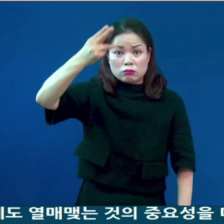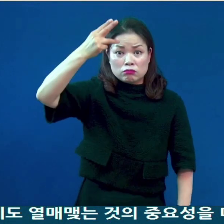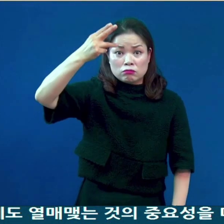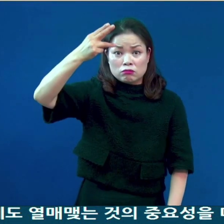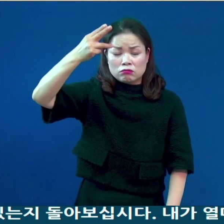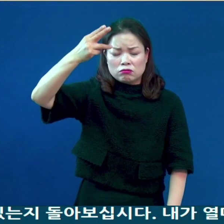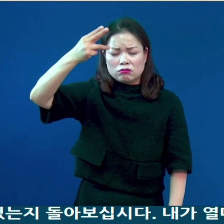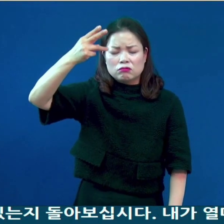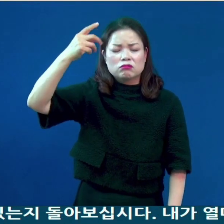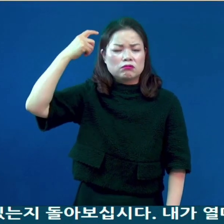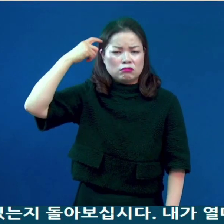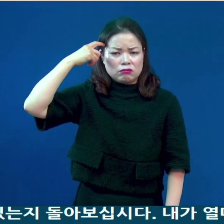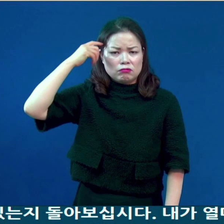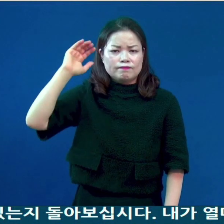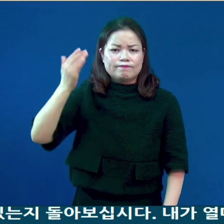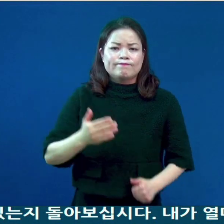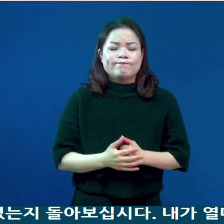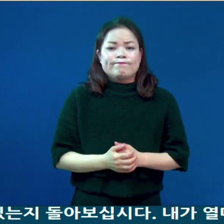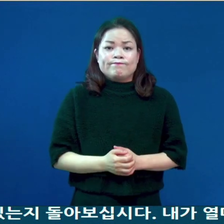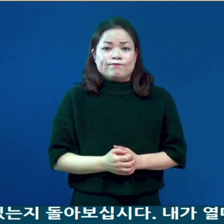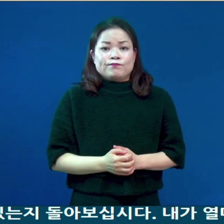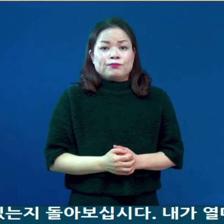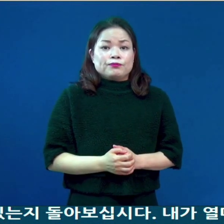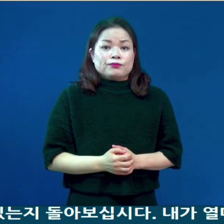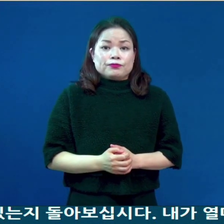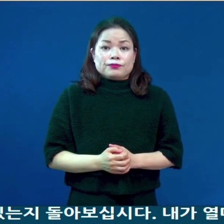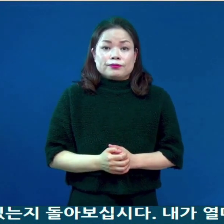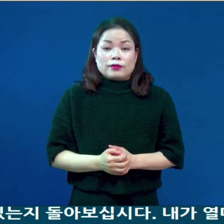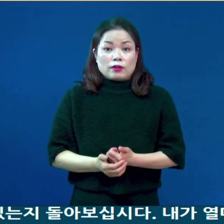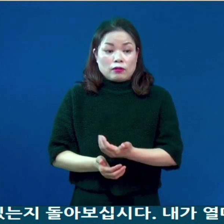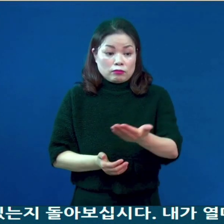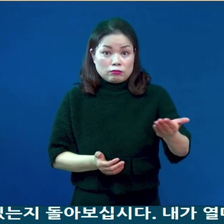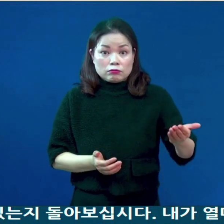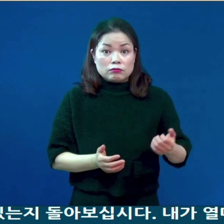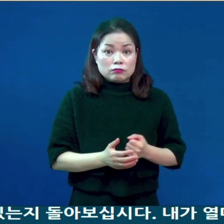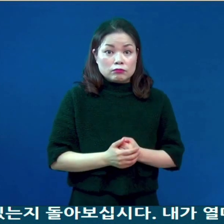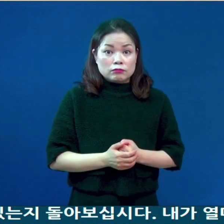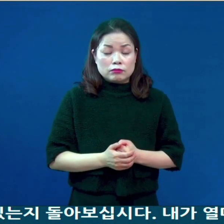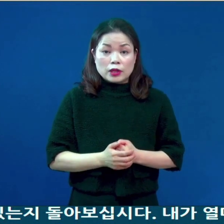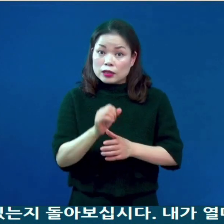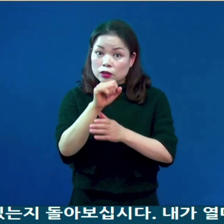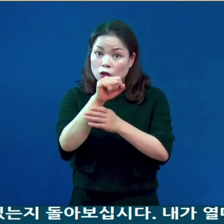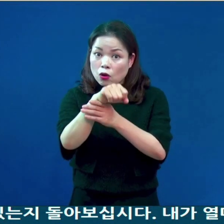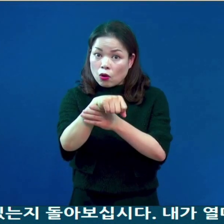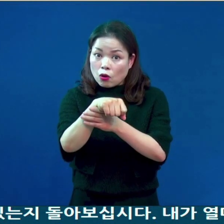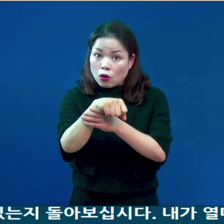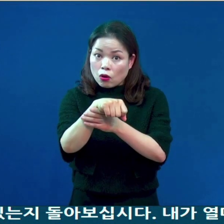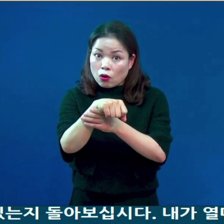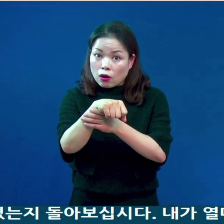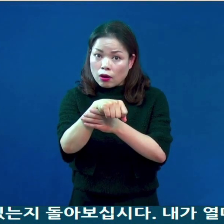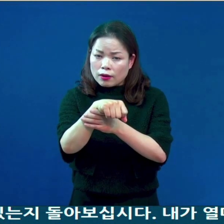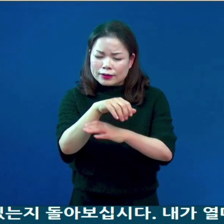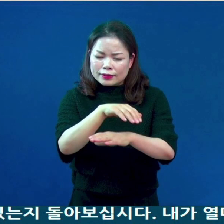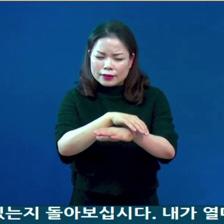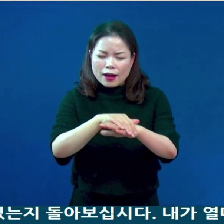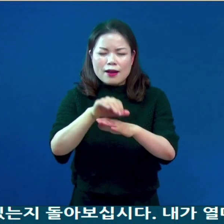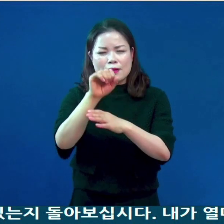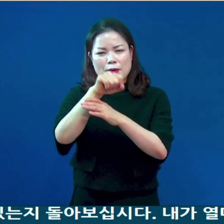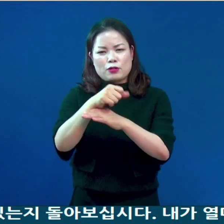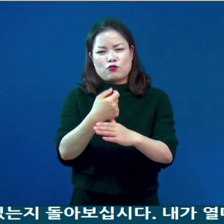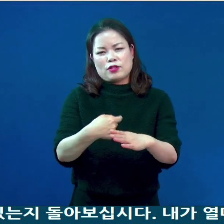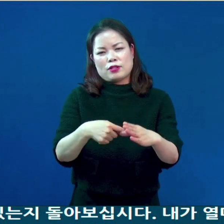이렇게 볼 수 있다는 것이죠. 여러분, 열매를 잘